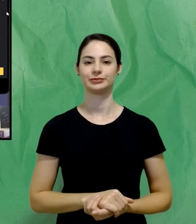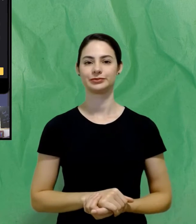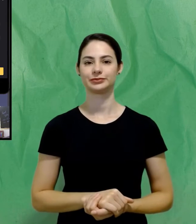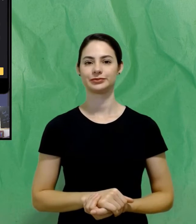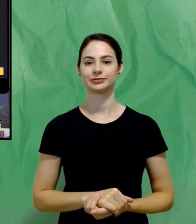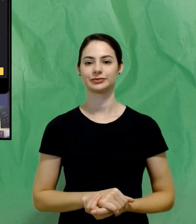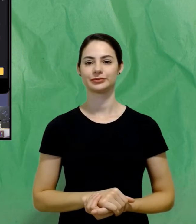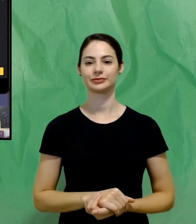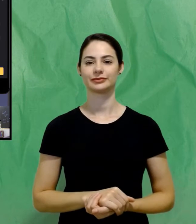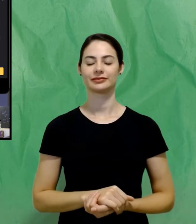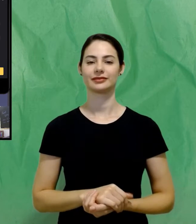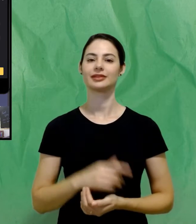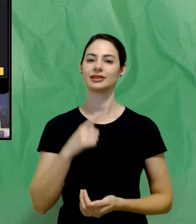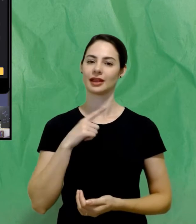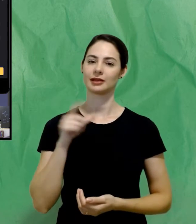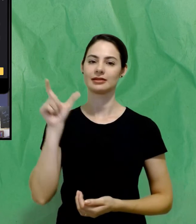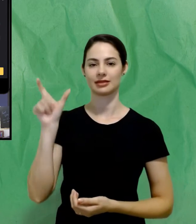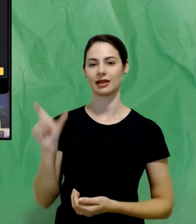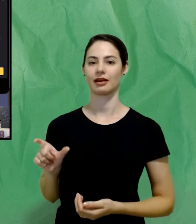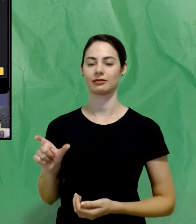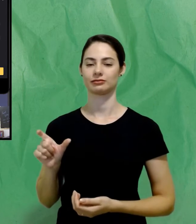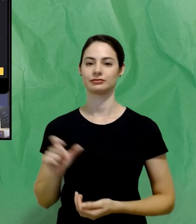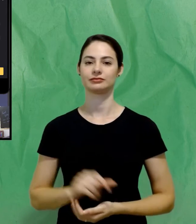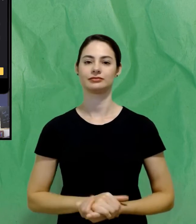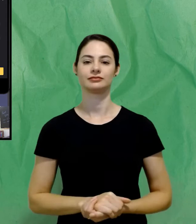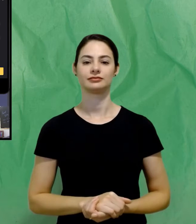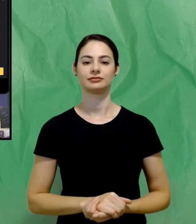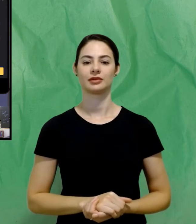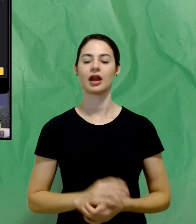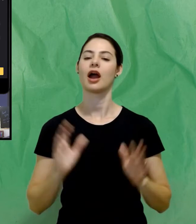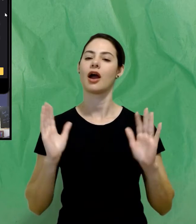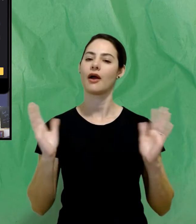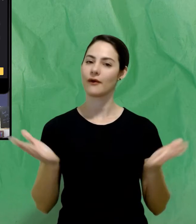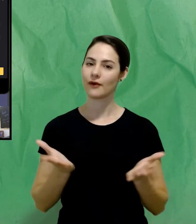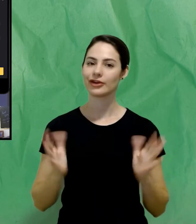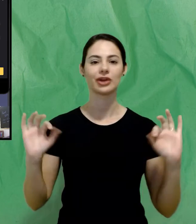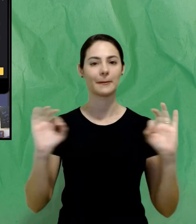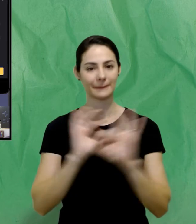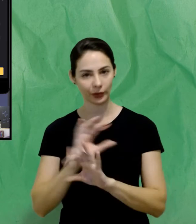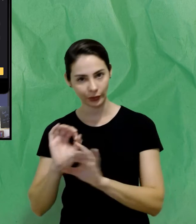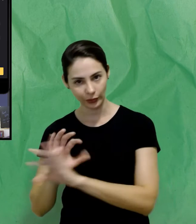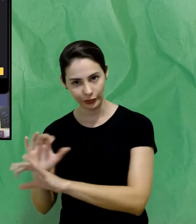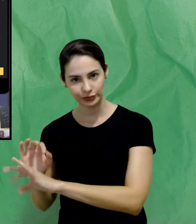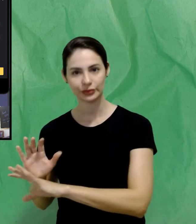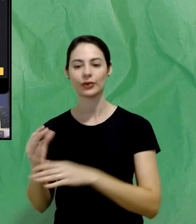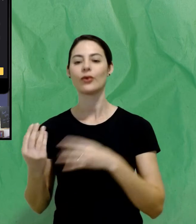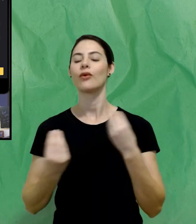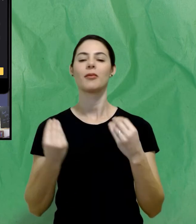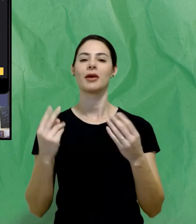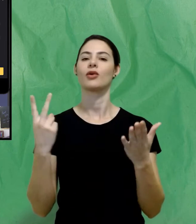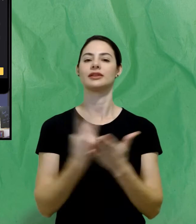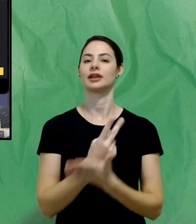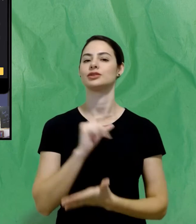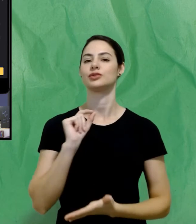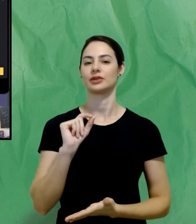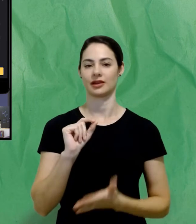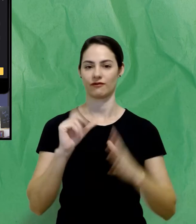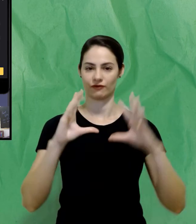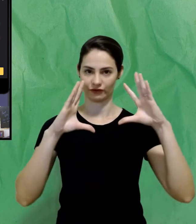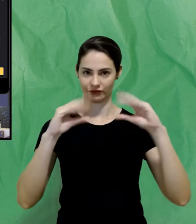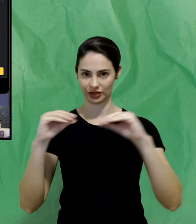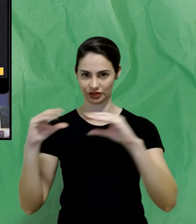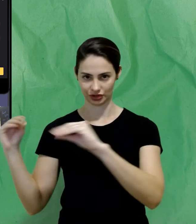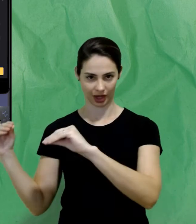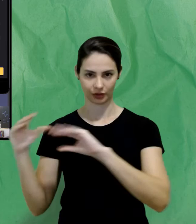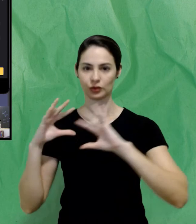aqui a nossa tela pronta. Agora, pessoal, que a gente já tem tudo isso pronto, o que vai acontecer? Eu vou fechar todos